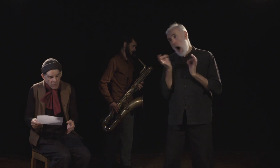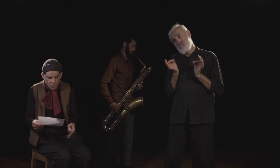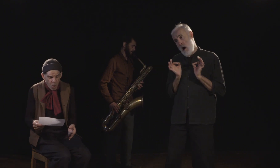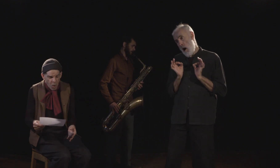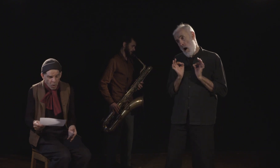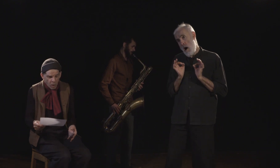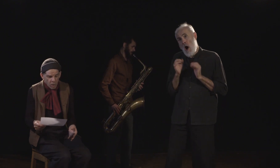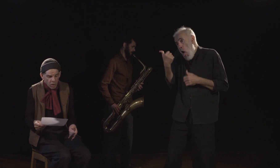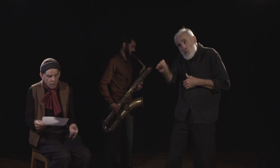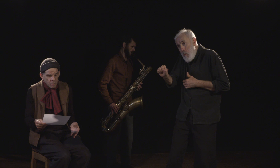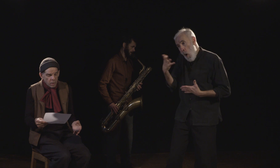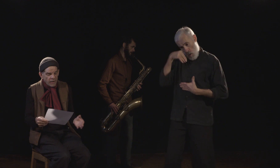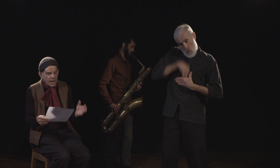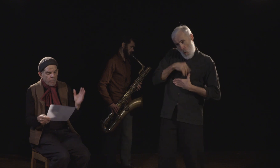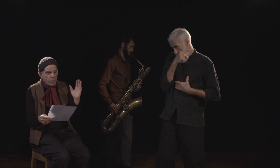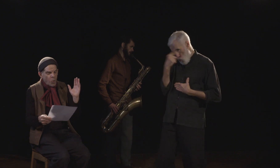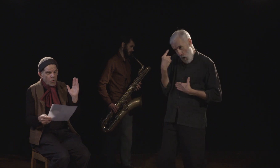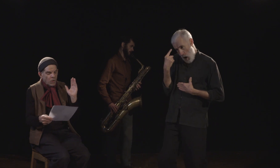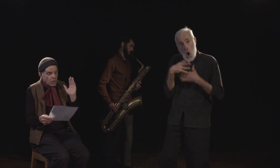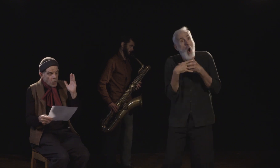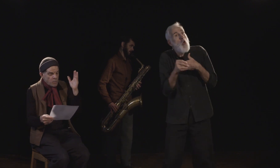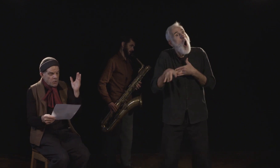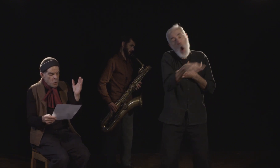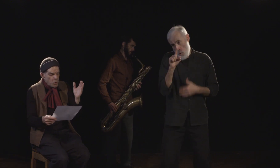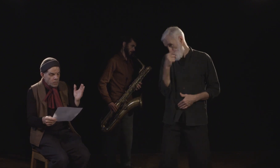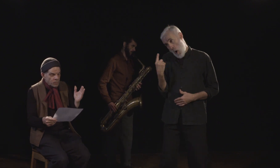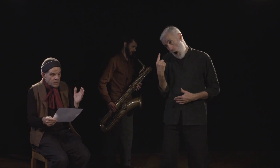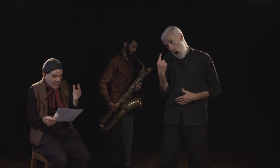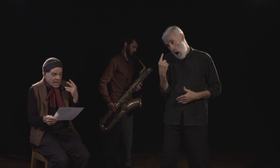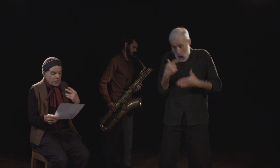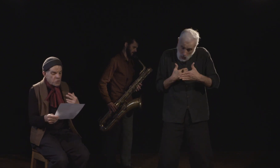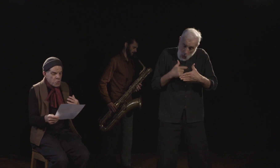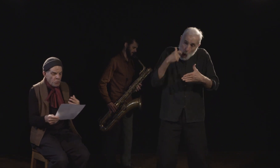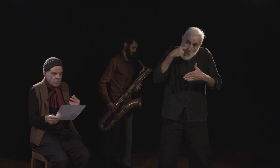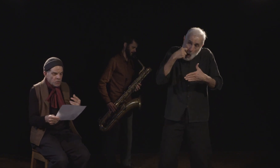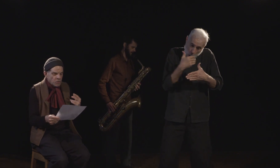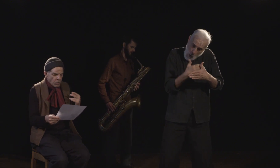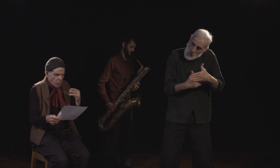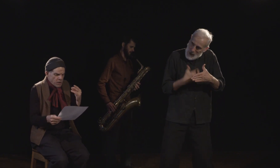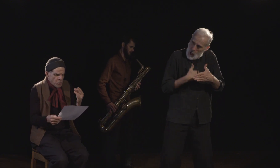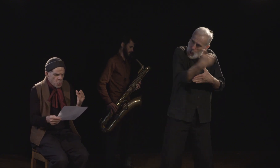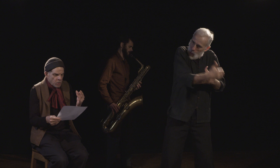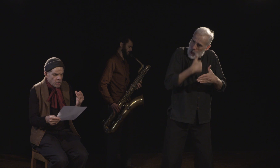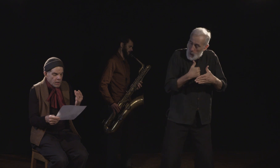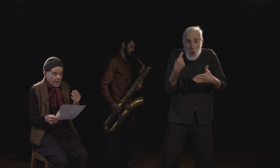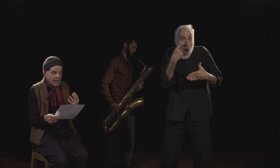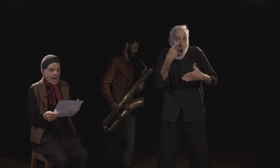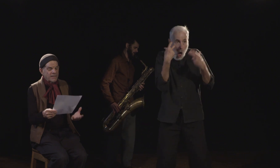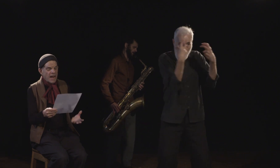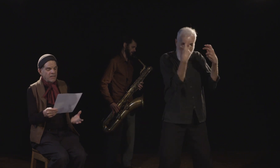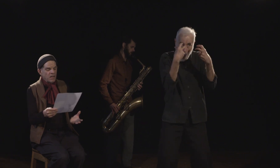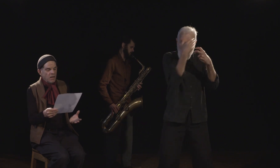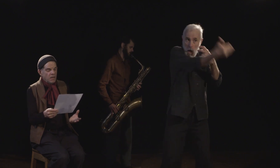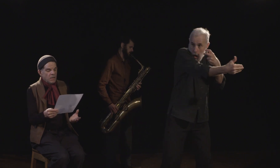le noir dehors, et la peau au milieu, et les yeux au milieu, et